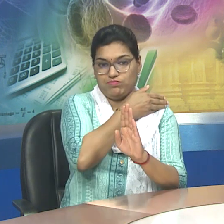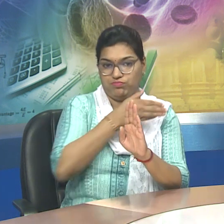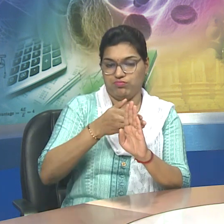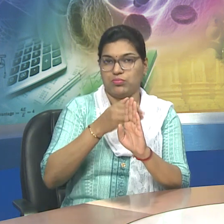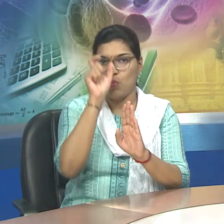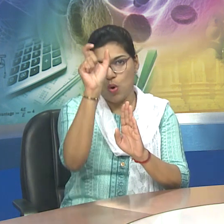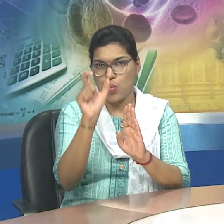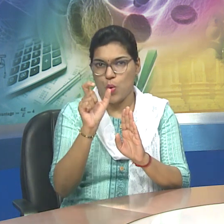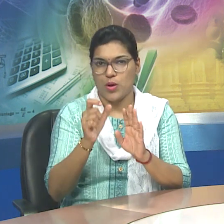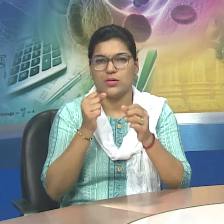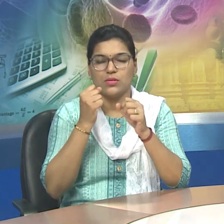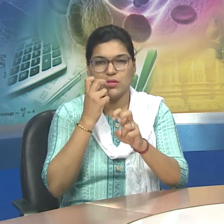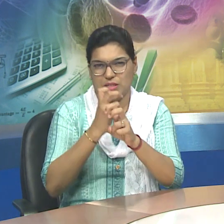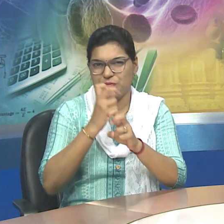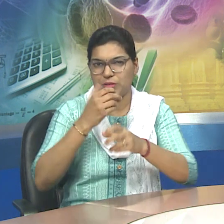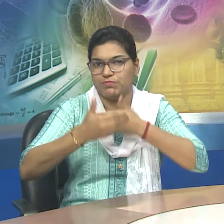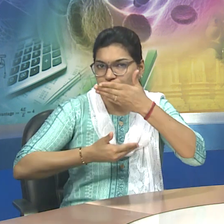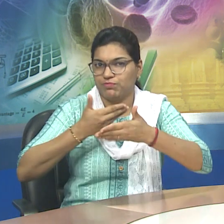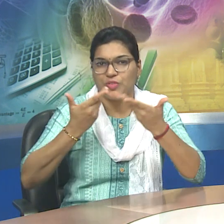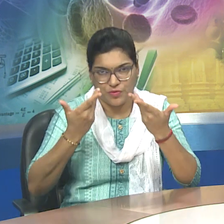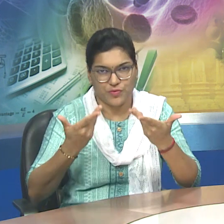आइए अब हम पाठ के शब्दों को समझ चुके हैं।